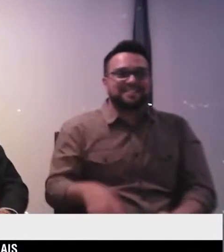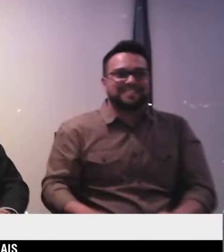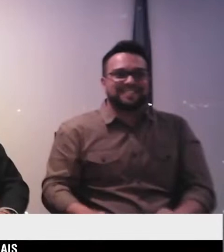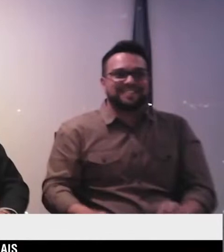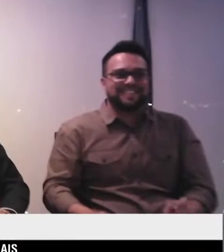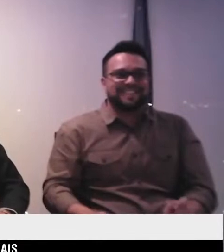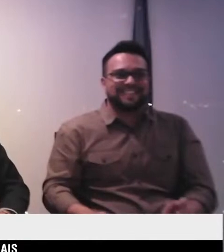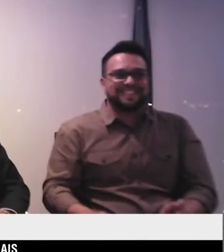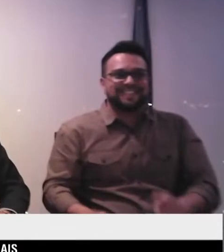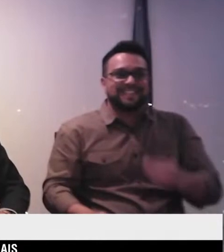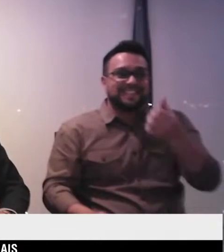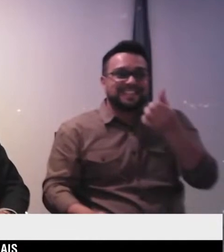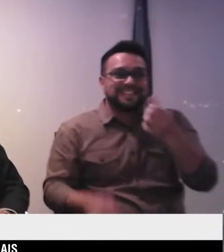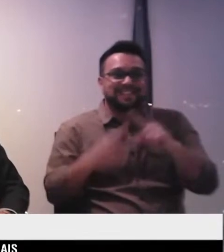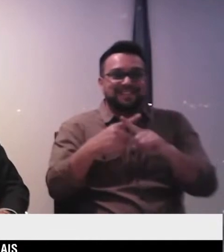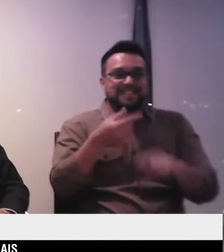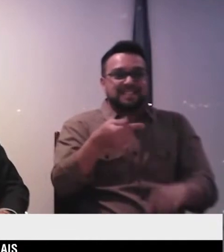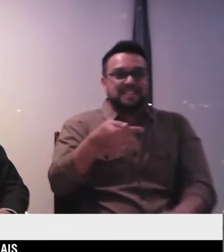Bora, pô.